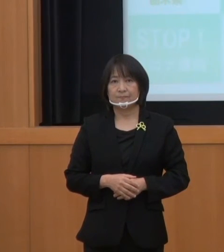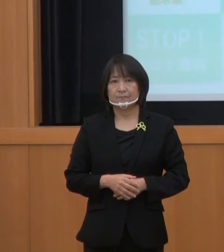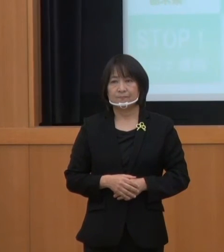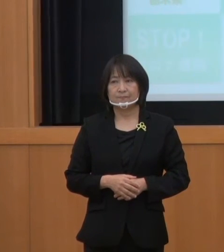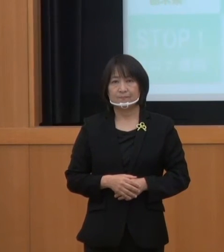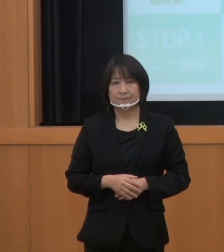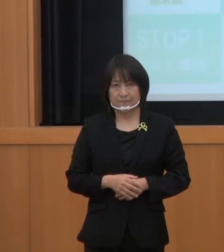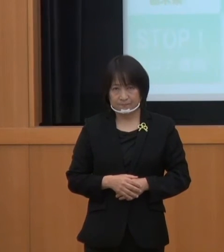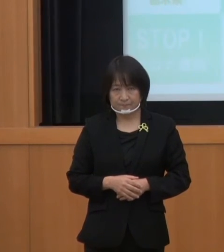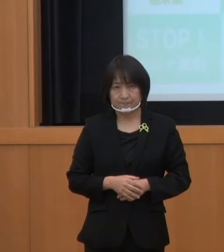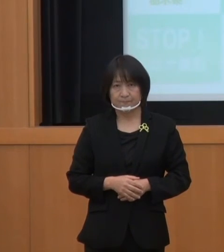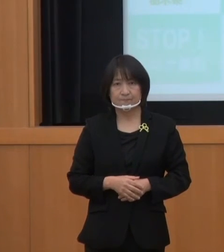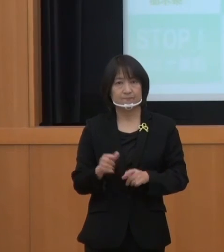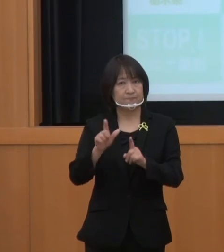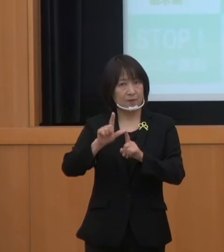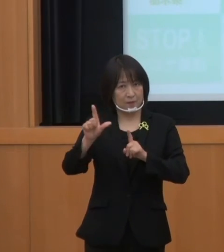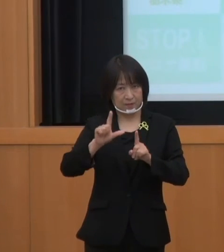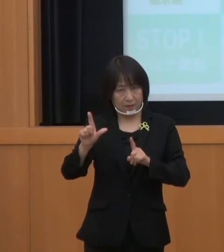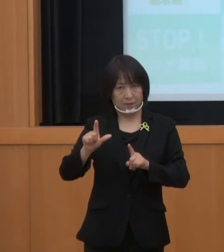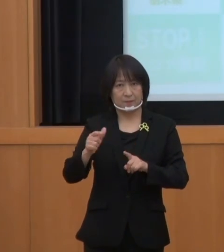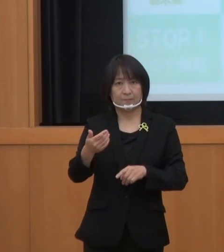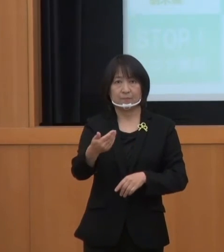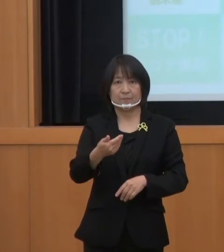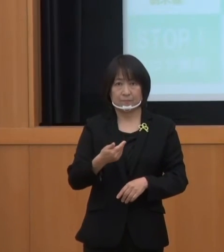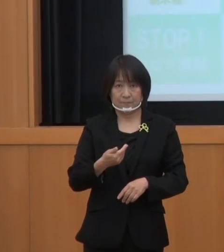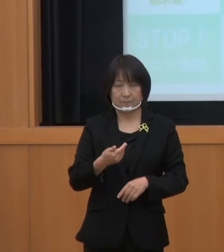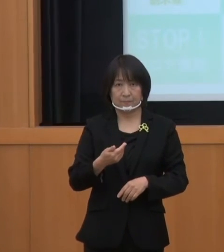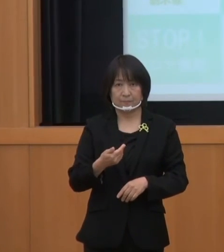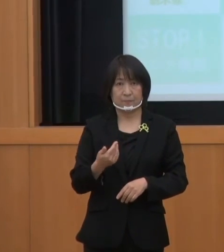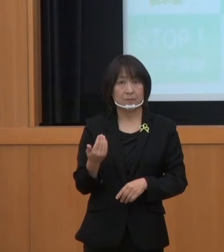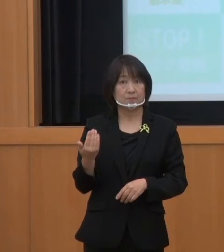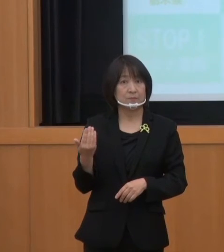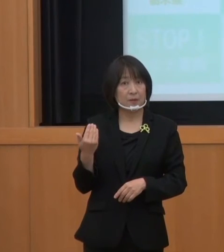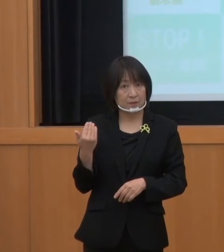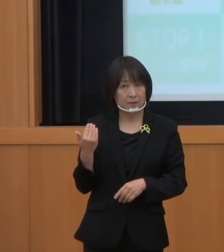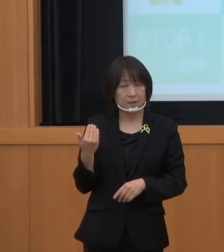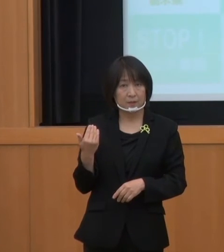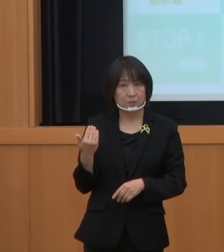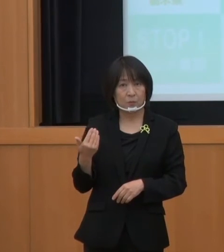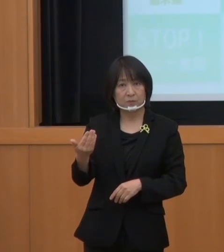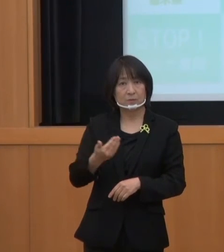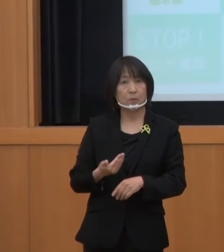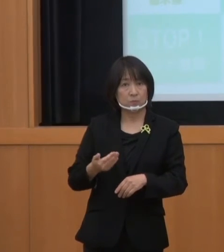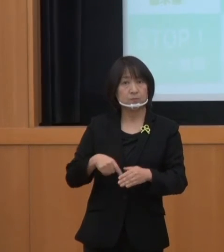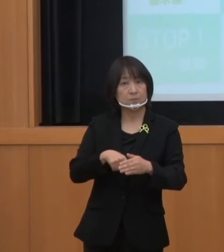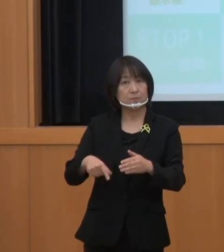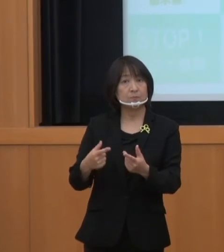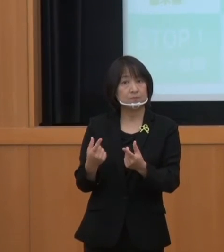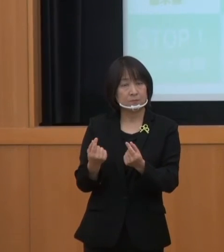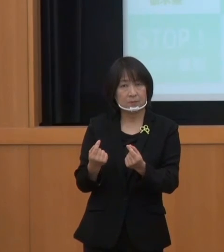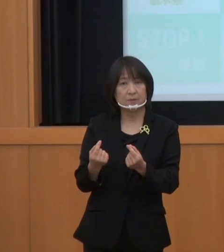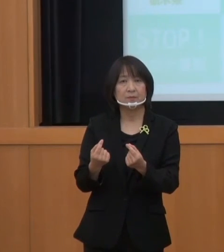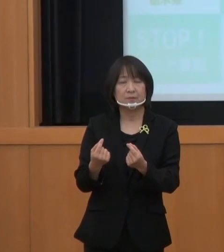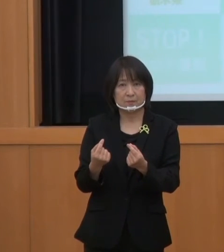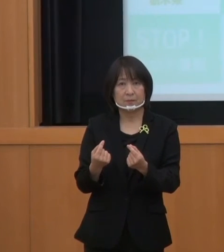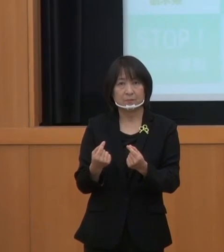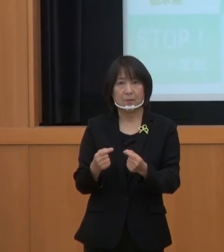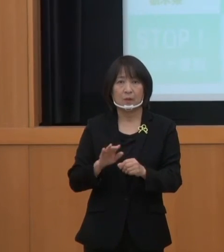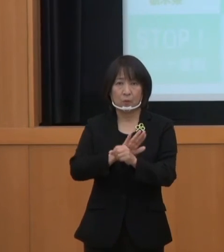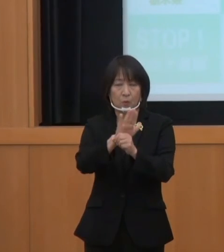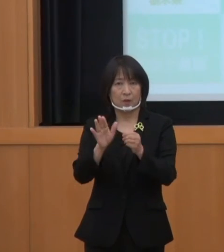NHK の有馬と申します。先ほどの幹事社質問等もかぶるんですけれども、コロナ関連で何点かお伺いできればと思います